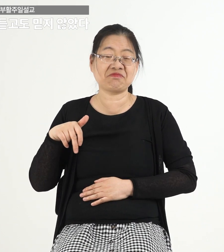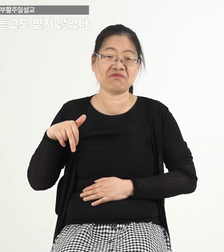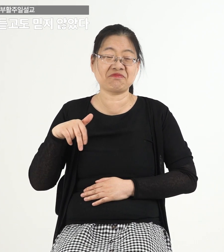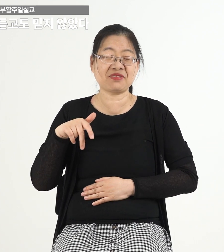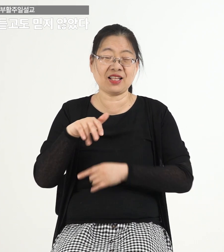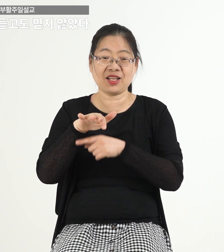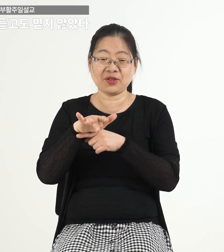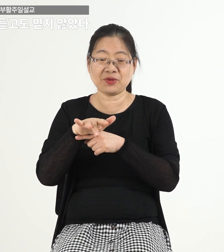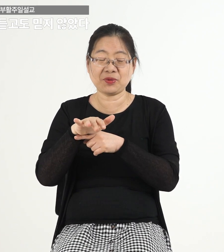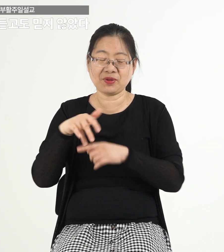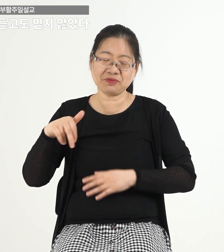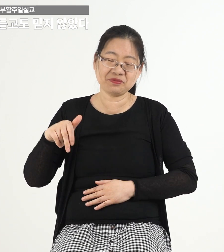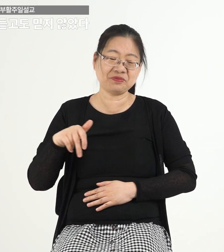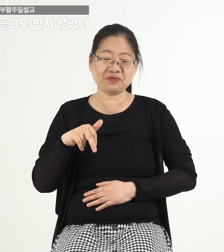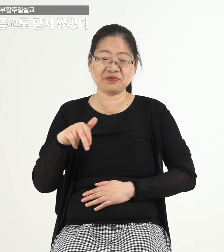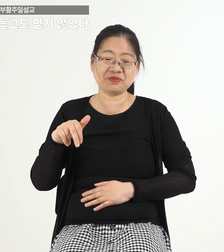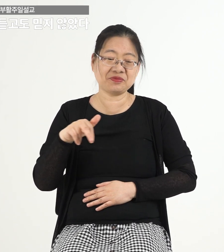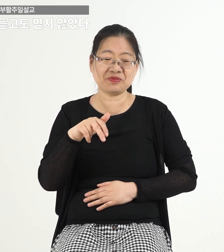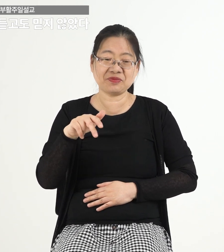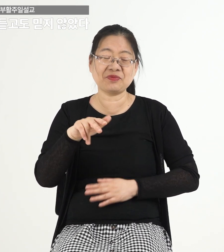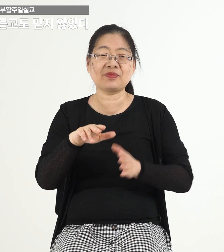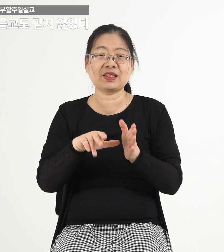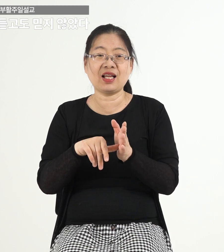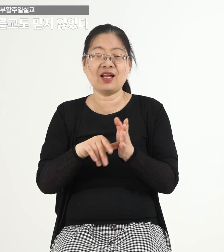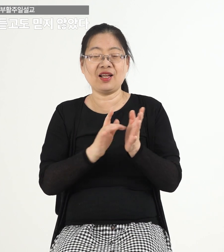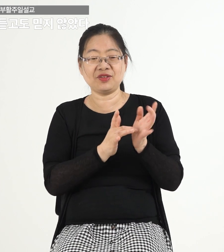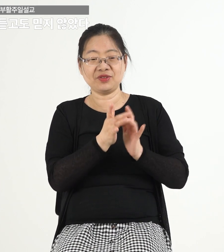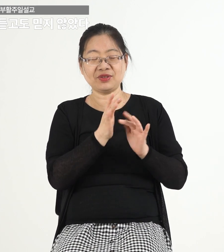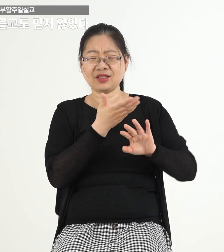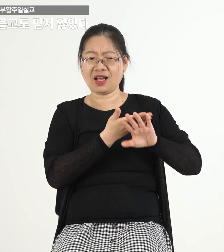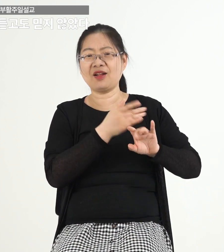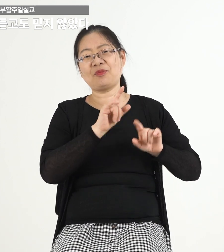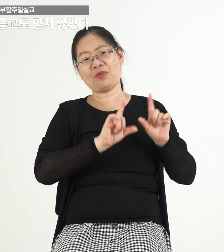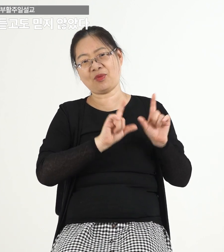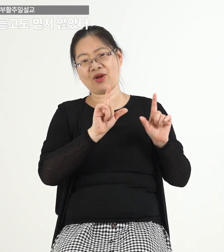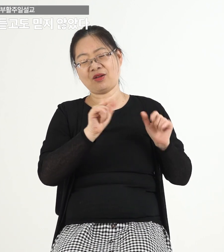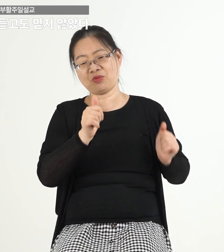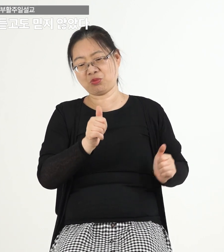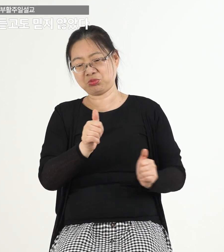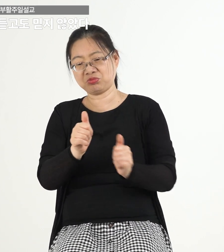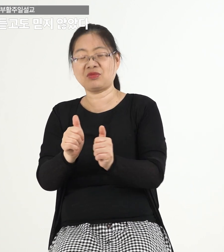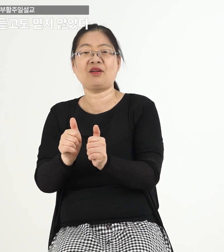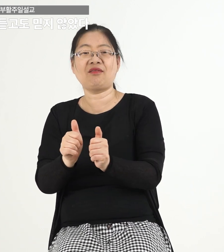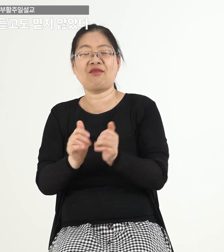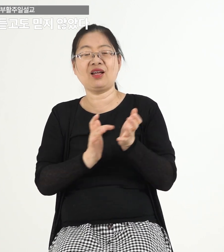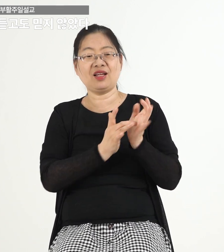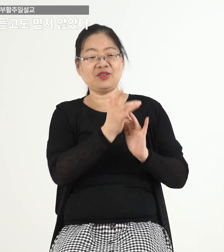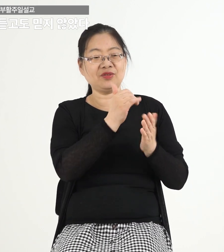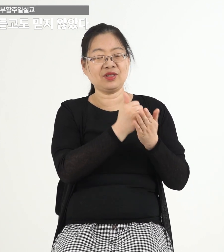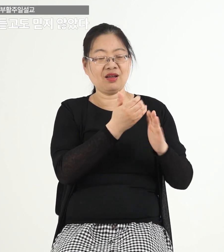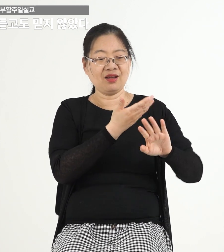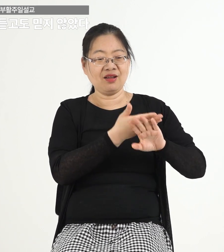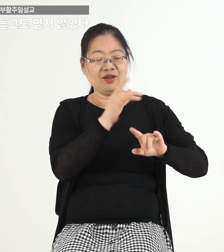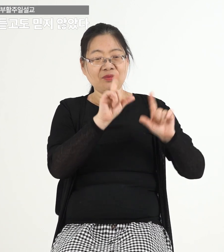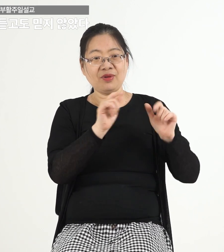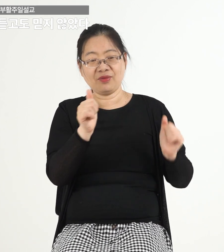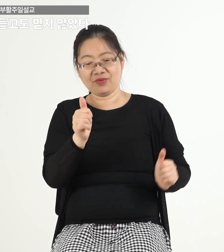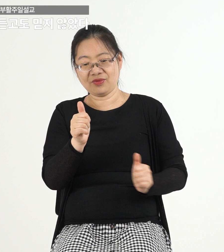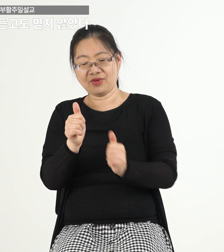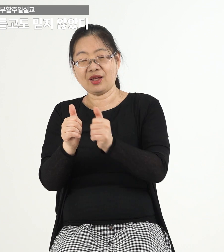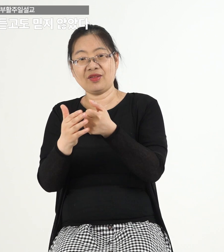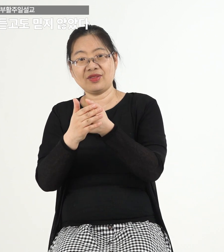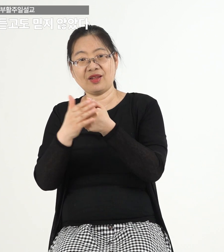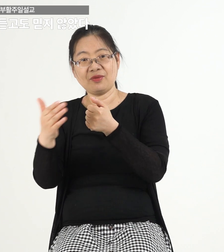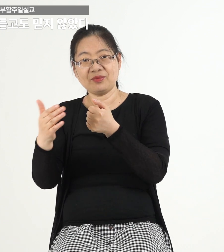갈 때에 예수께서 다른 모양으로 그랬어요. 예수님께서 다른 모양으로